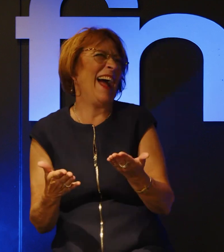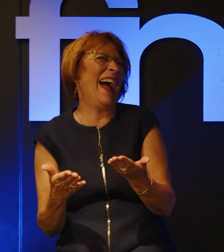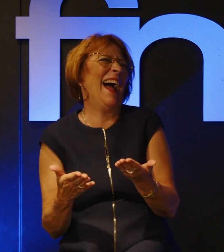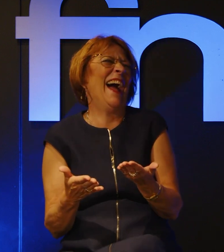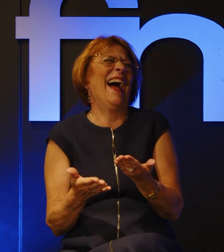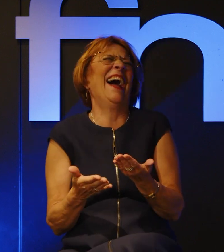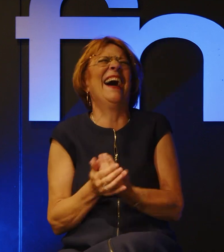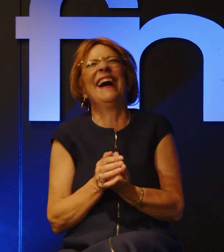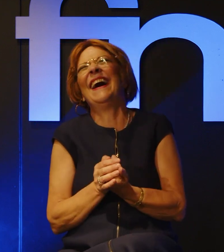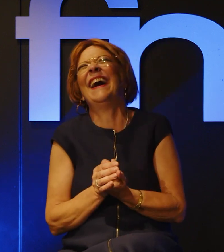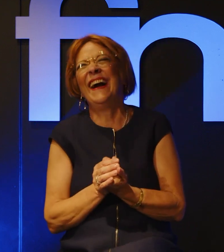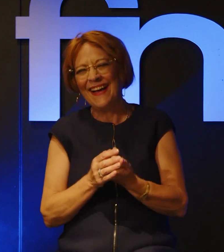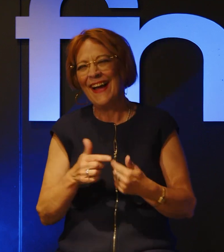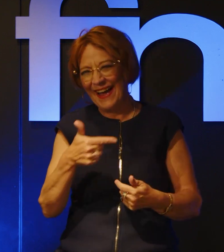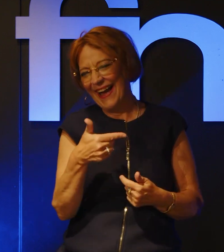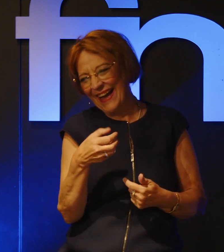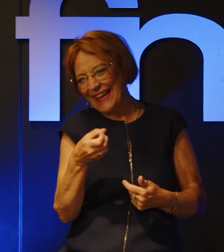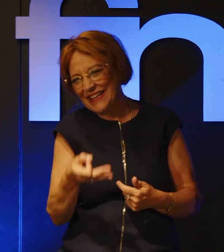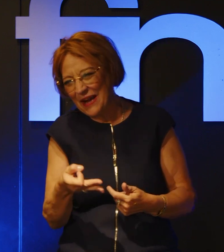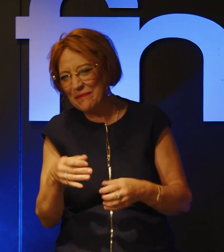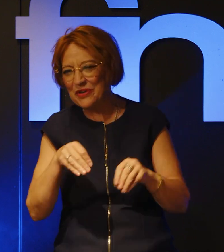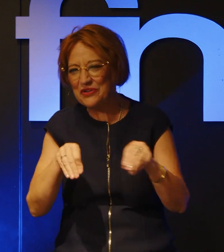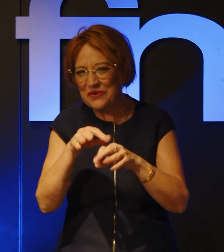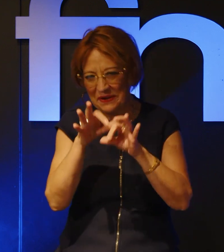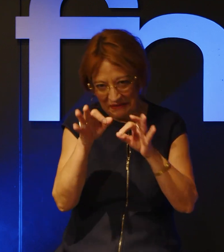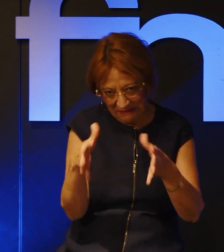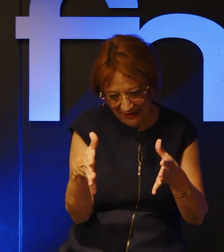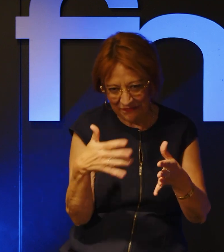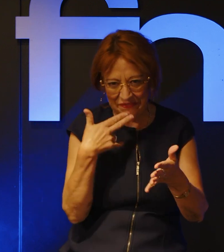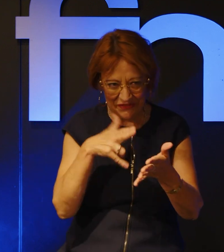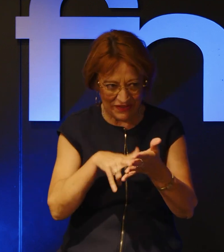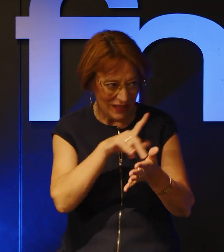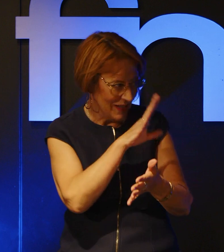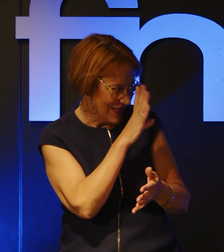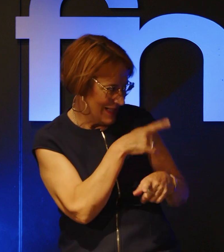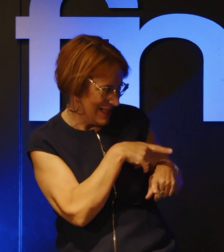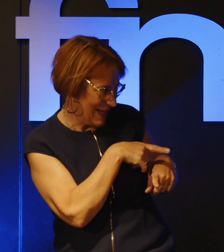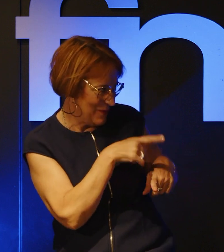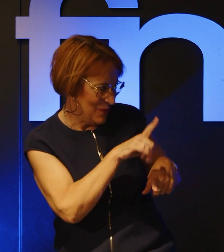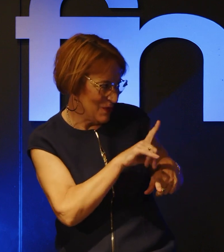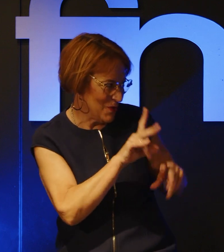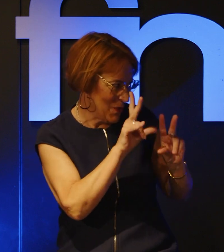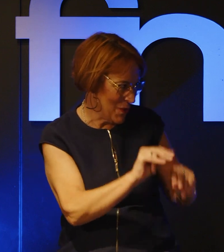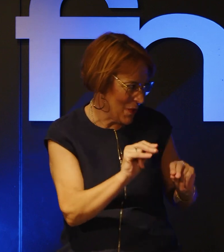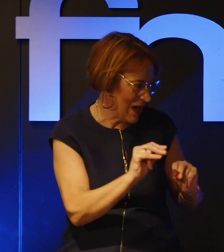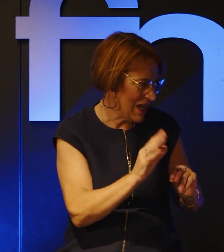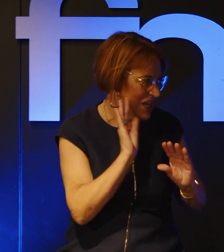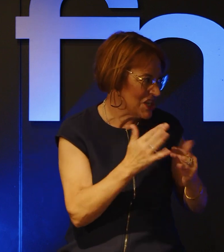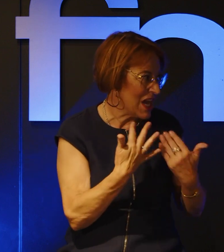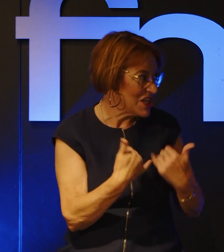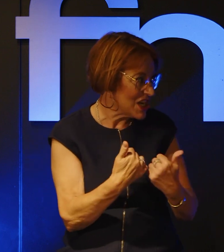é e e na verdade na verdade não sei se sabes mas não andas por Lisboa mas em Lisboa já nos